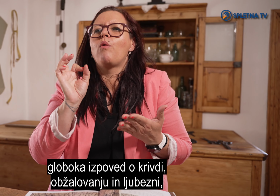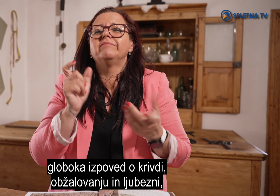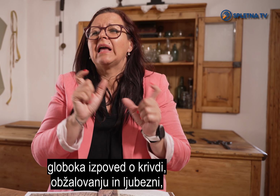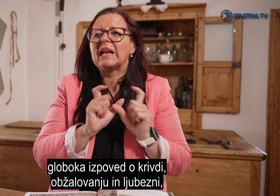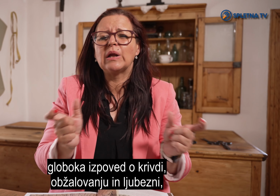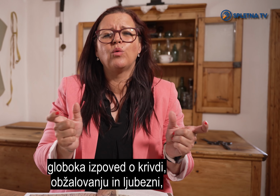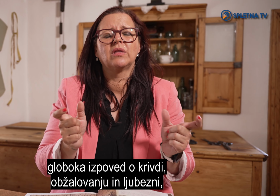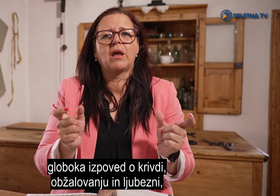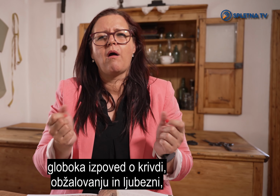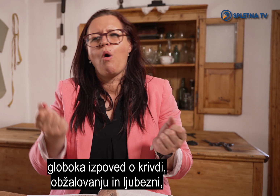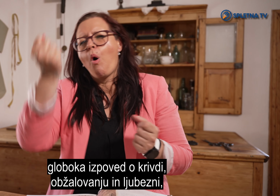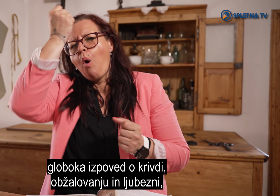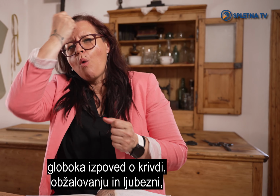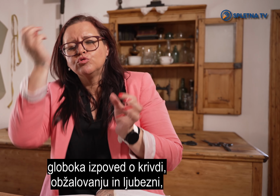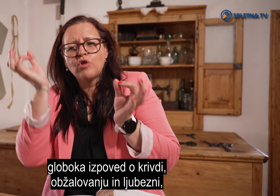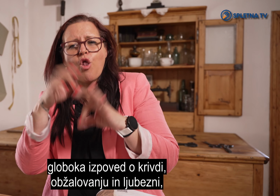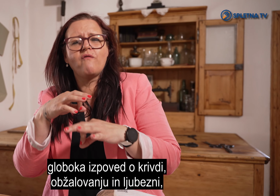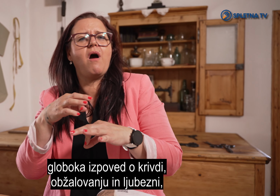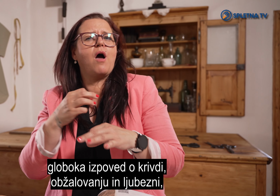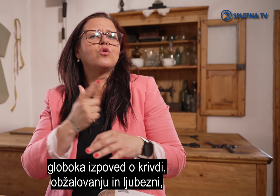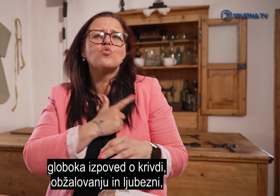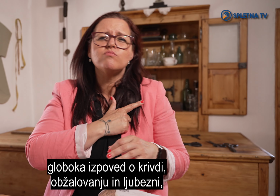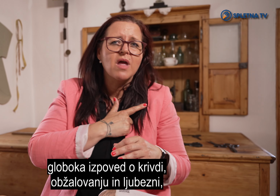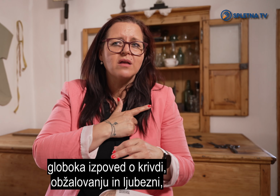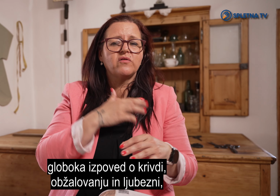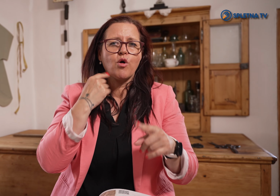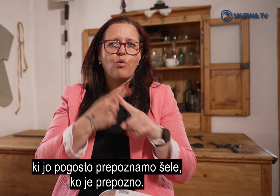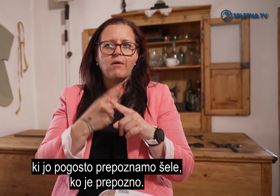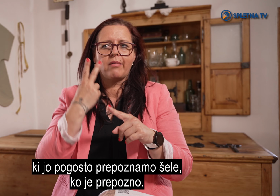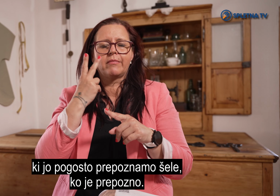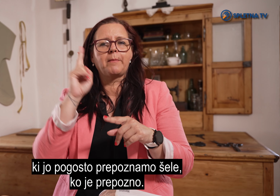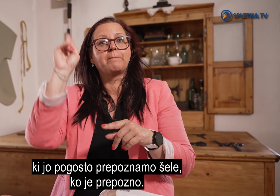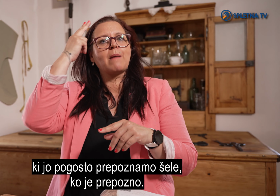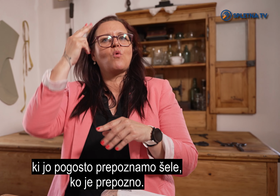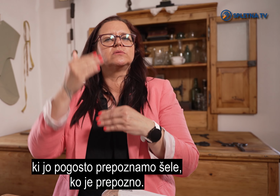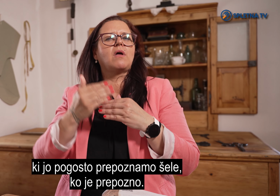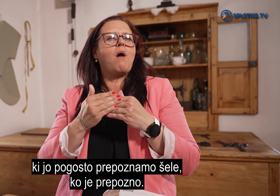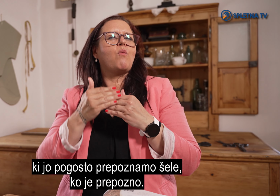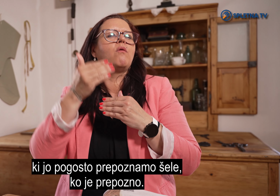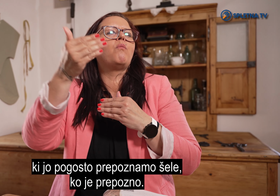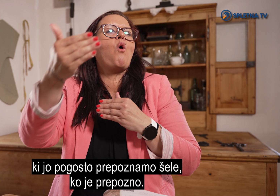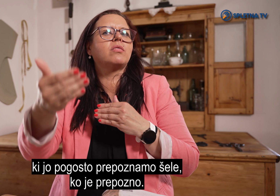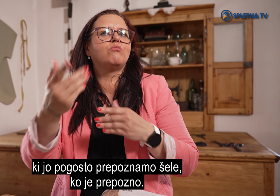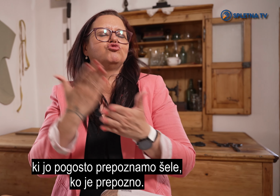obžalovanju in ljubezni, ki jo pogosto prepoznamo šele, ko je prepozno.